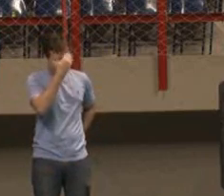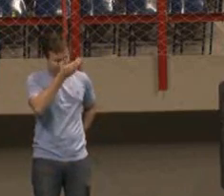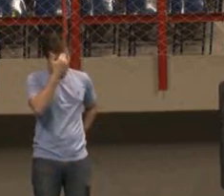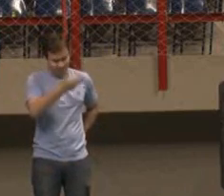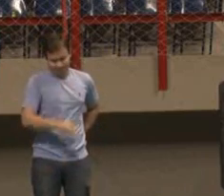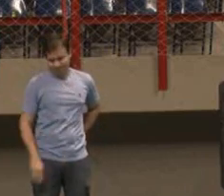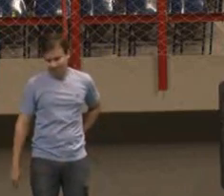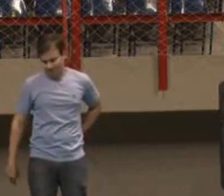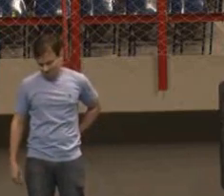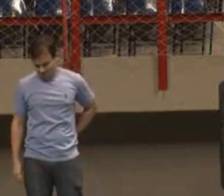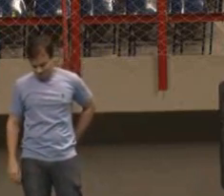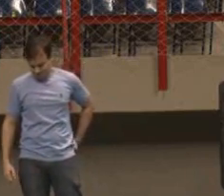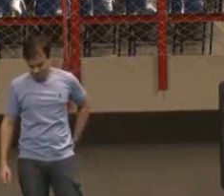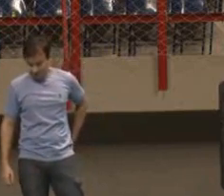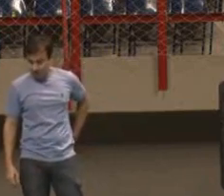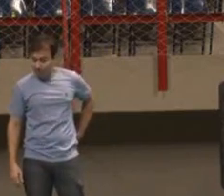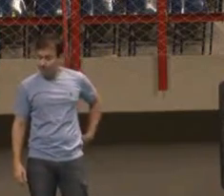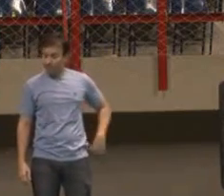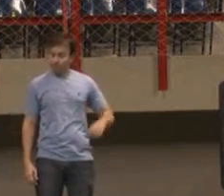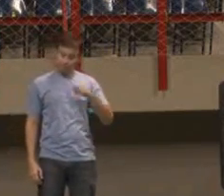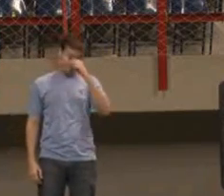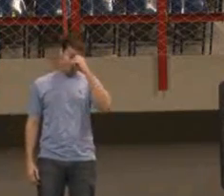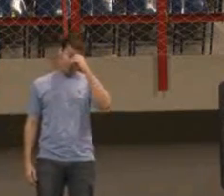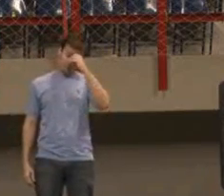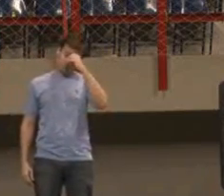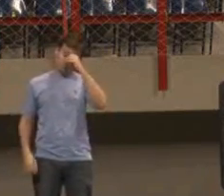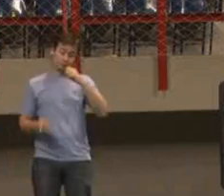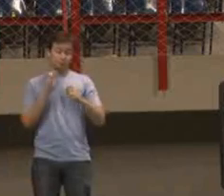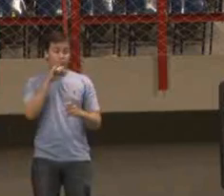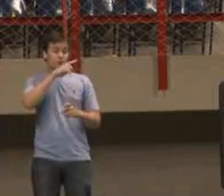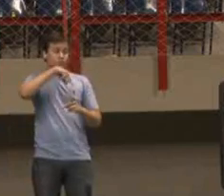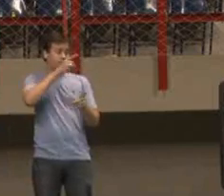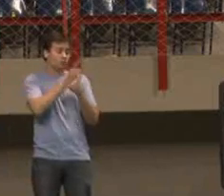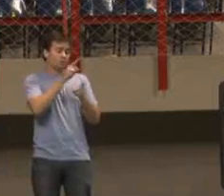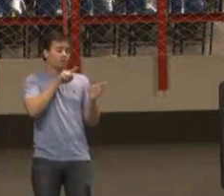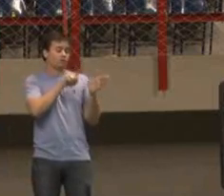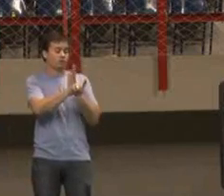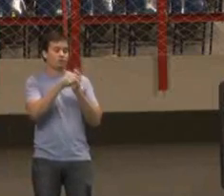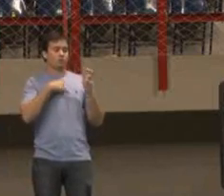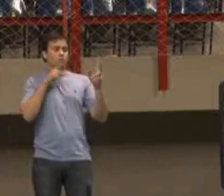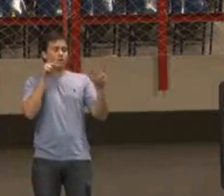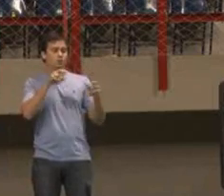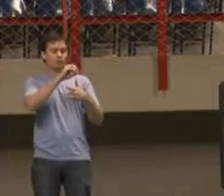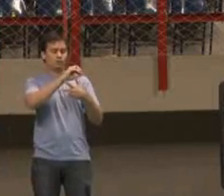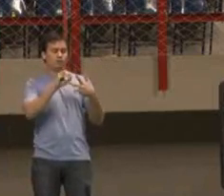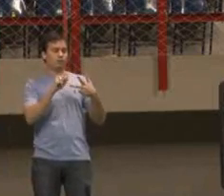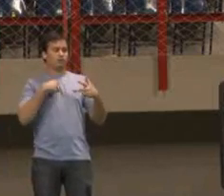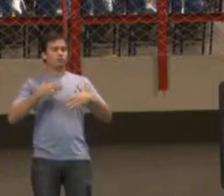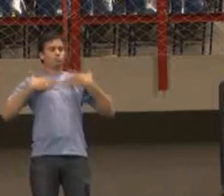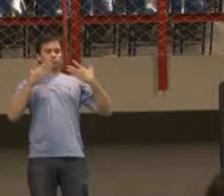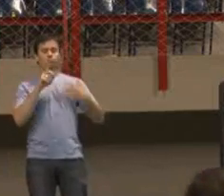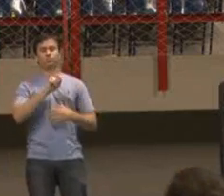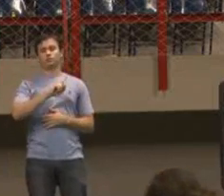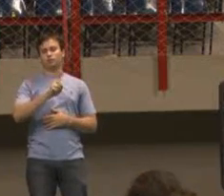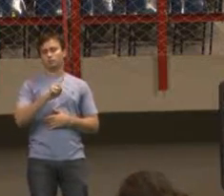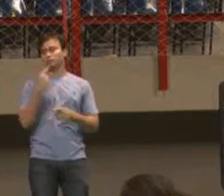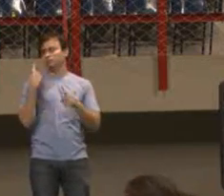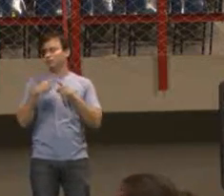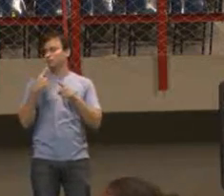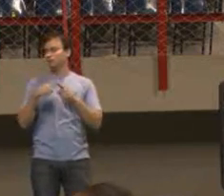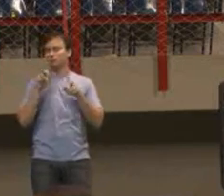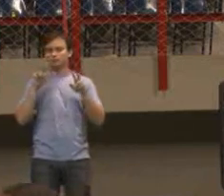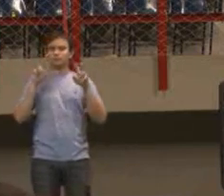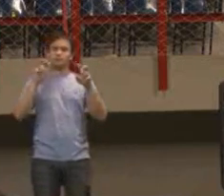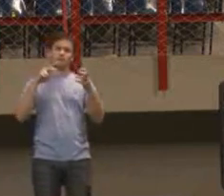moças. Se você encontrar uma questão como essa no Enem do final do ano, não se impressione. Isso é tema de Enem.